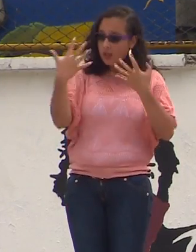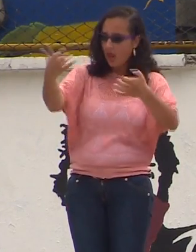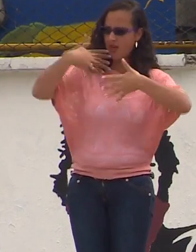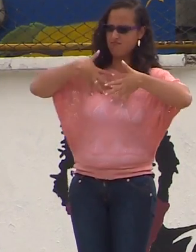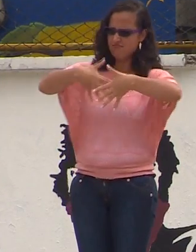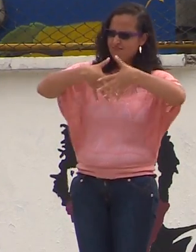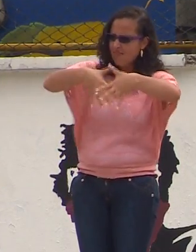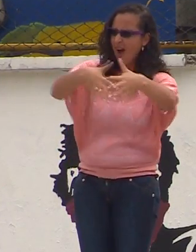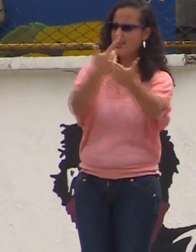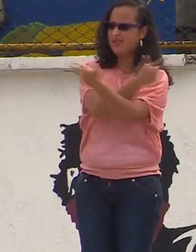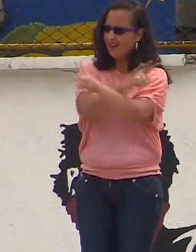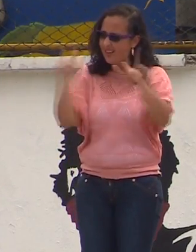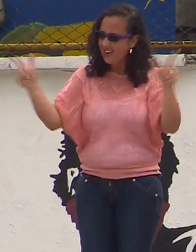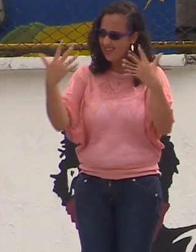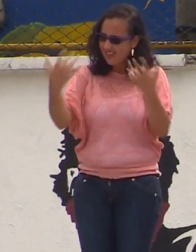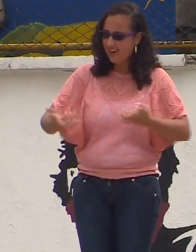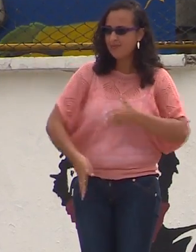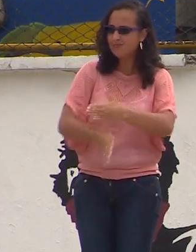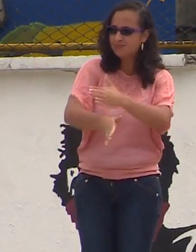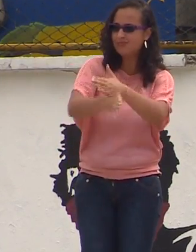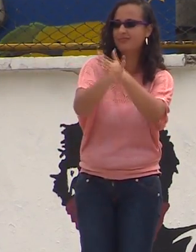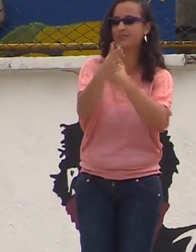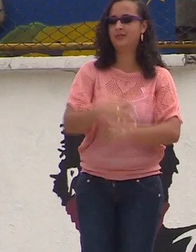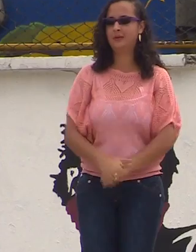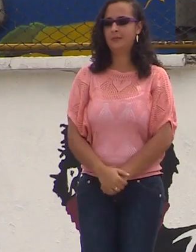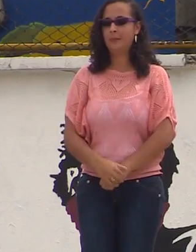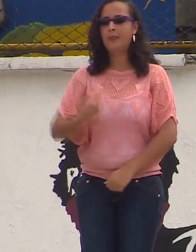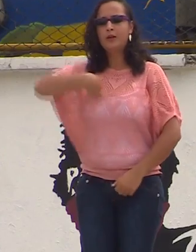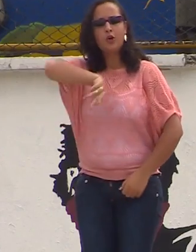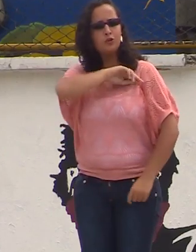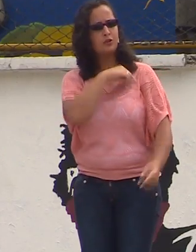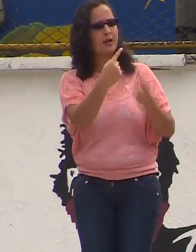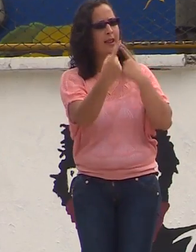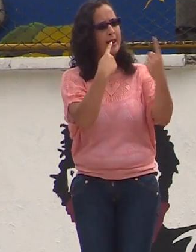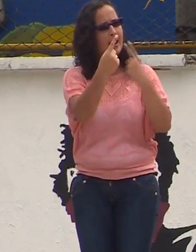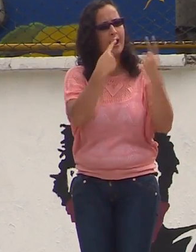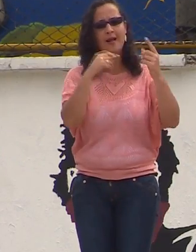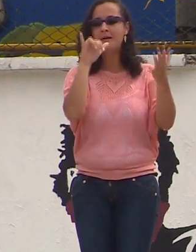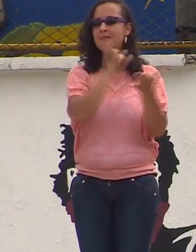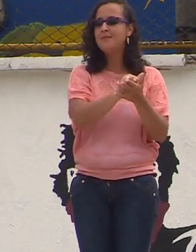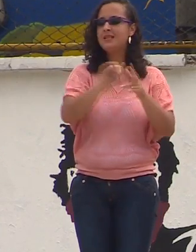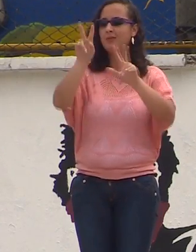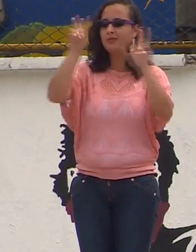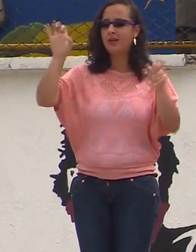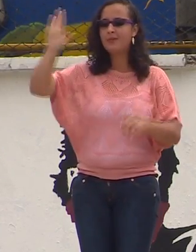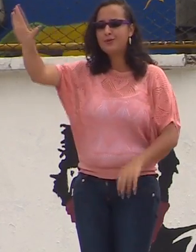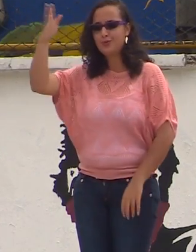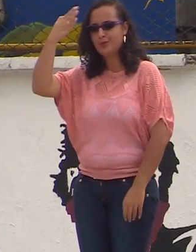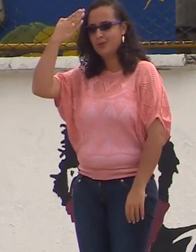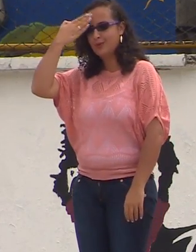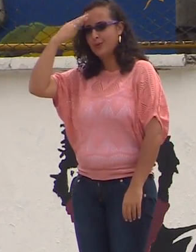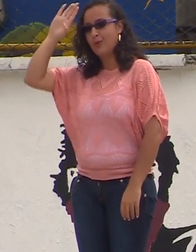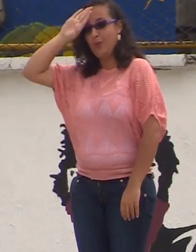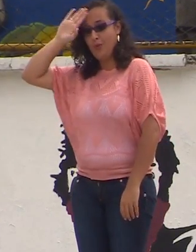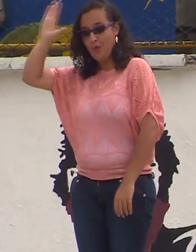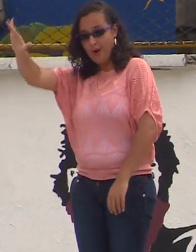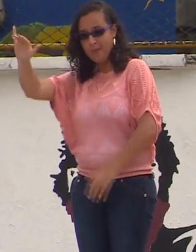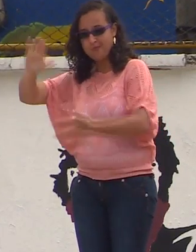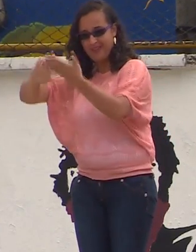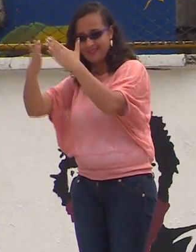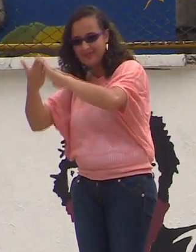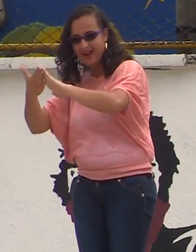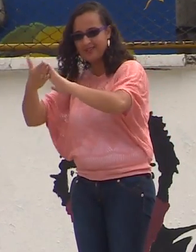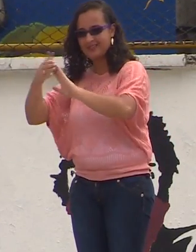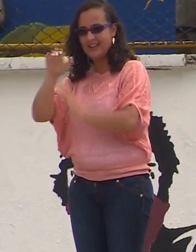abierta. Discutamos sobre lo que sucede en La Habana, sobre la iniciación del diálogo con